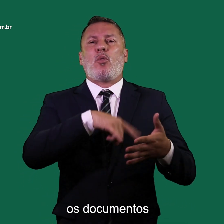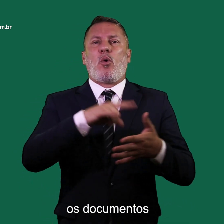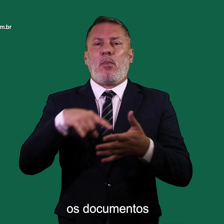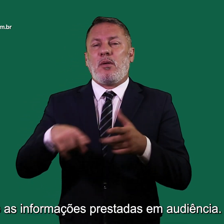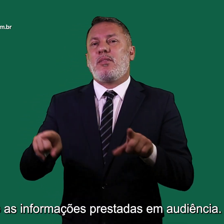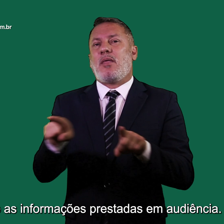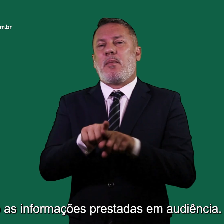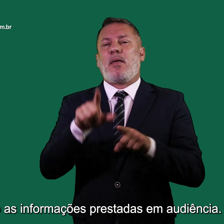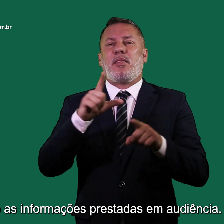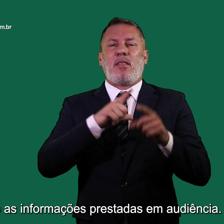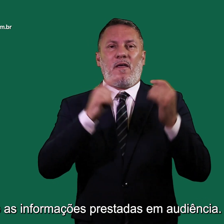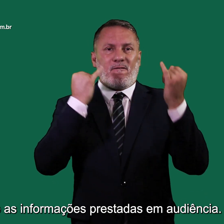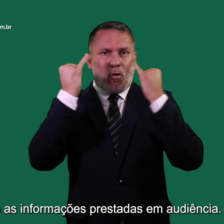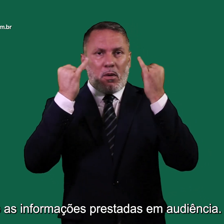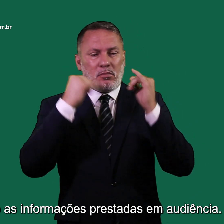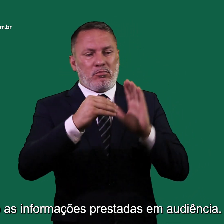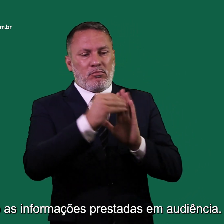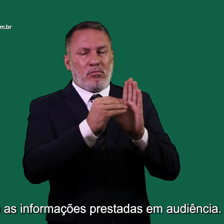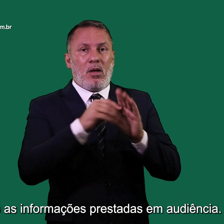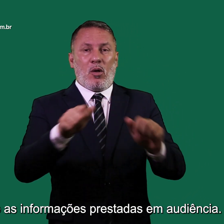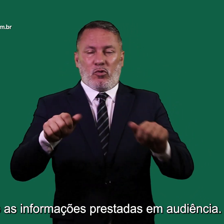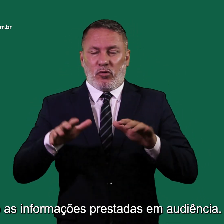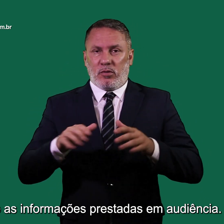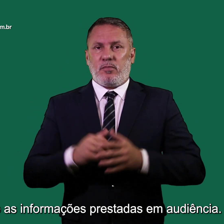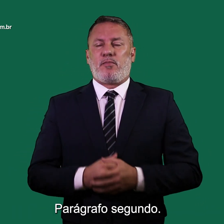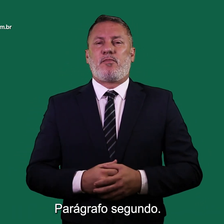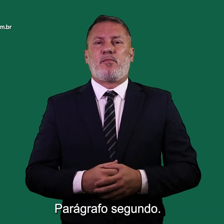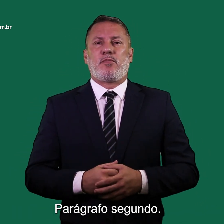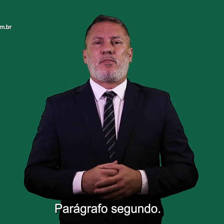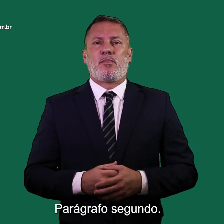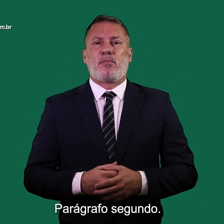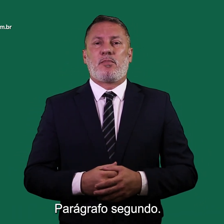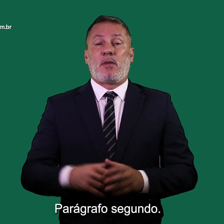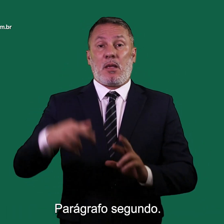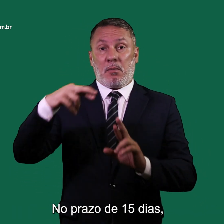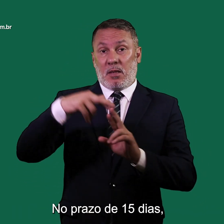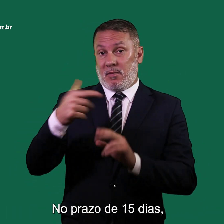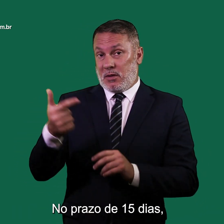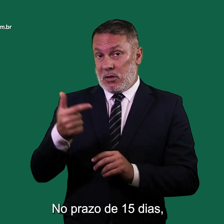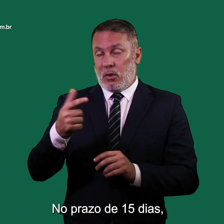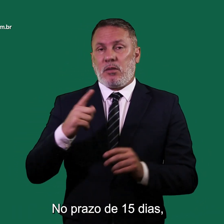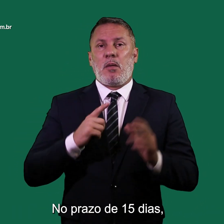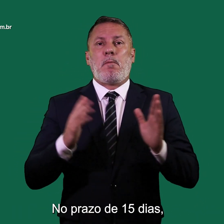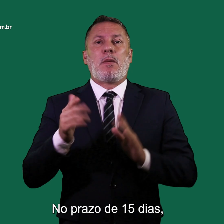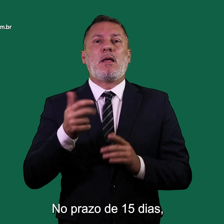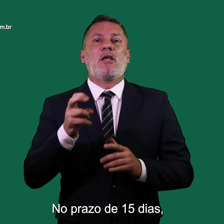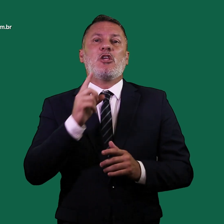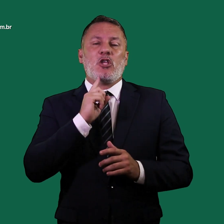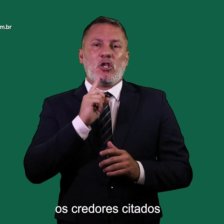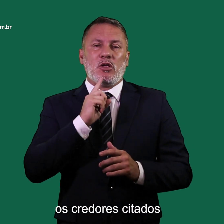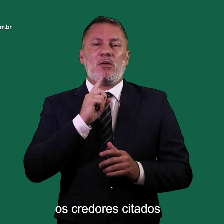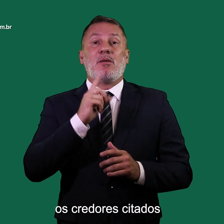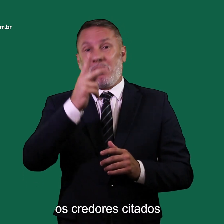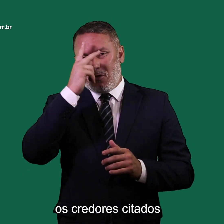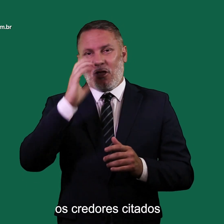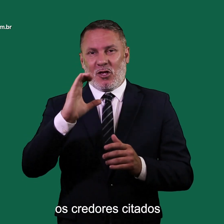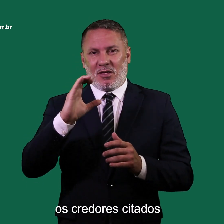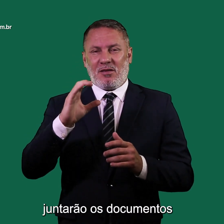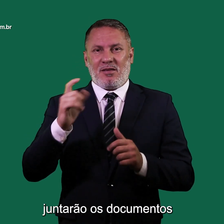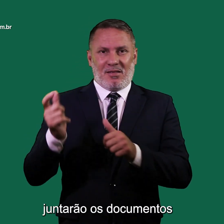documentos e as informações prestadas em audiência. Parágrafo 2º. No prazo de 15 dias, os credores citados